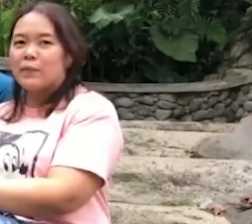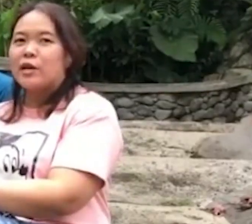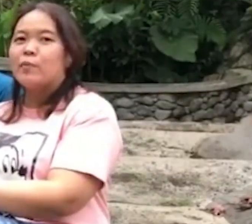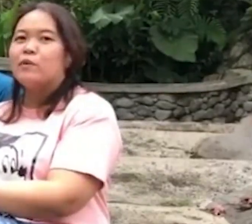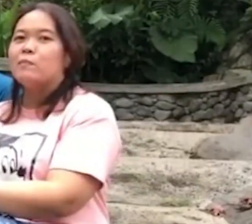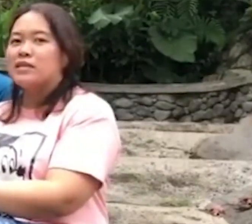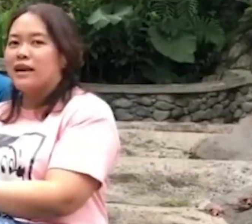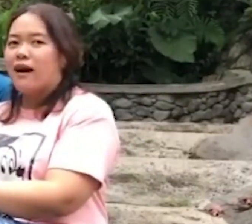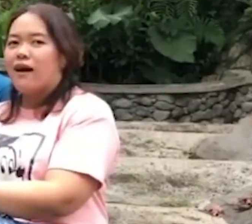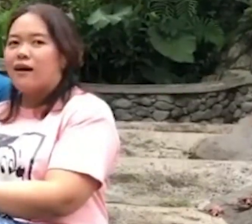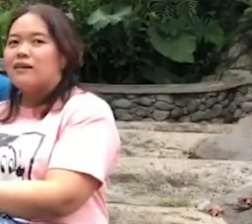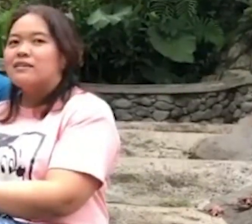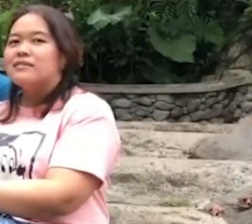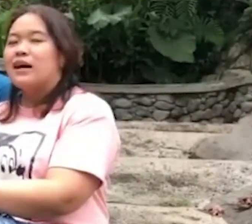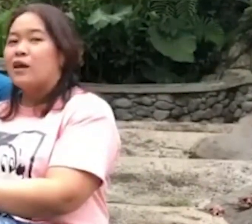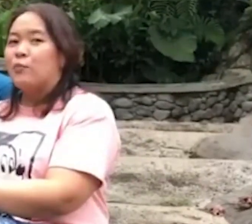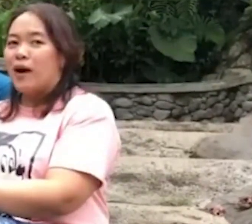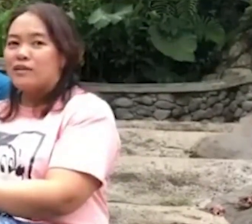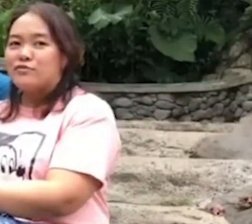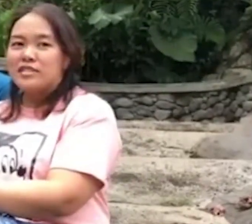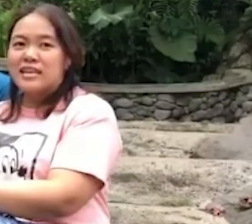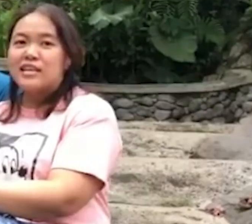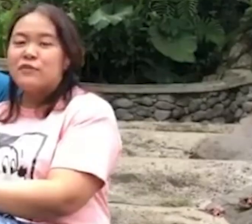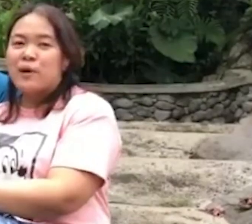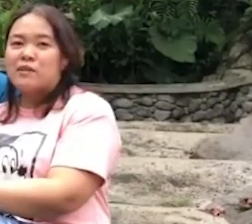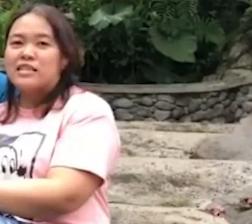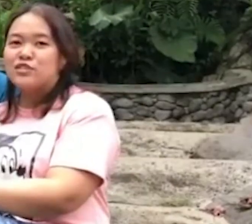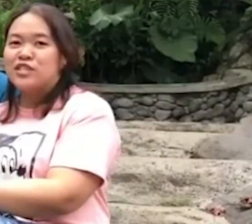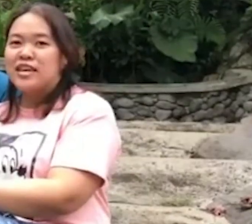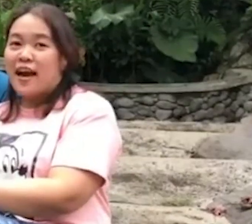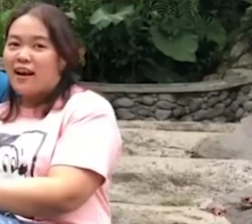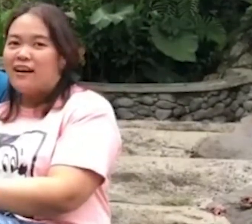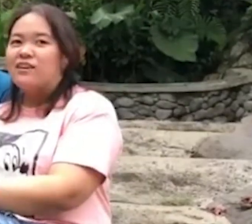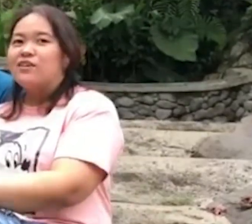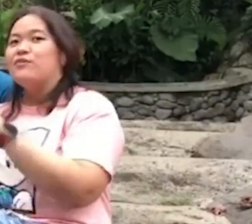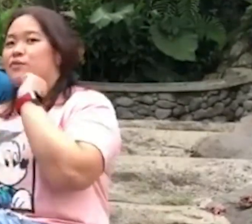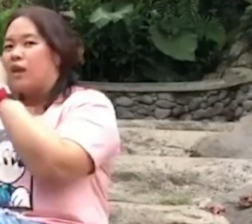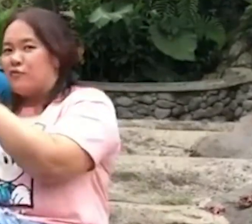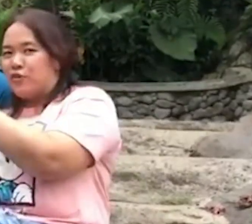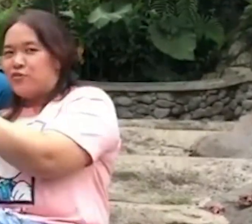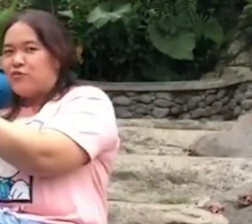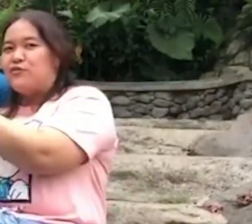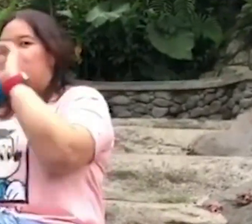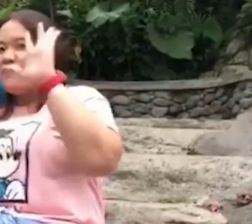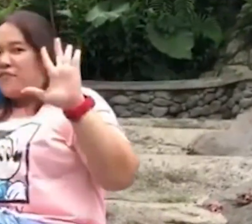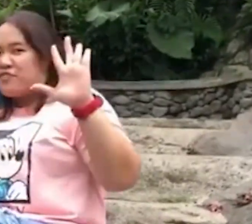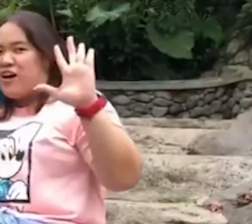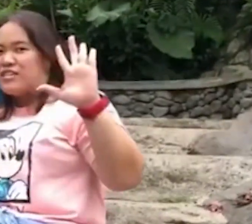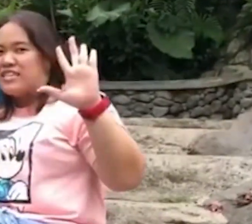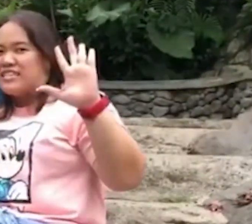yang melekat kepada pemimpinnya. Jangan lupa ikuti seri Living Bible selanjutnya ya. We love